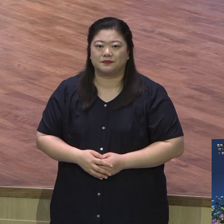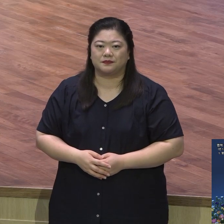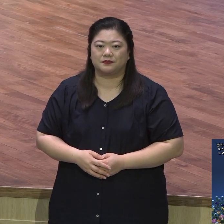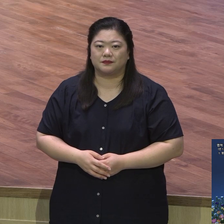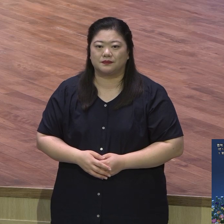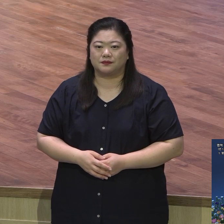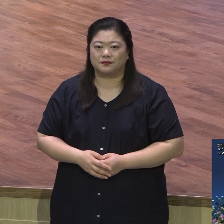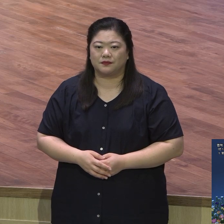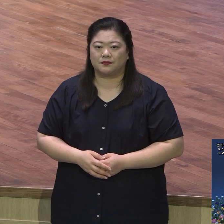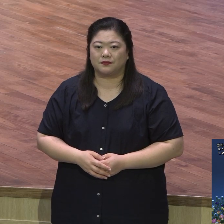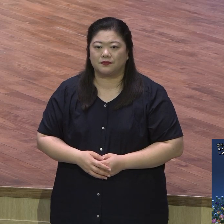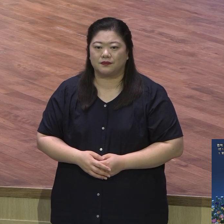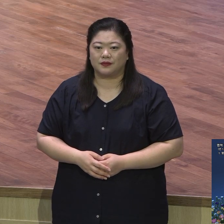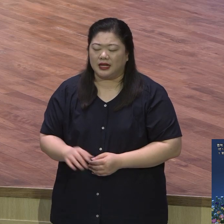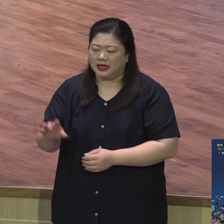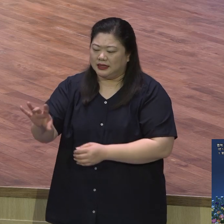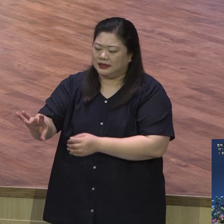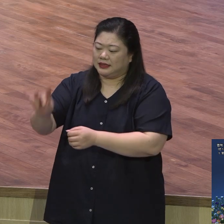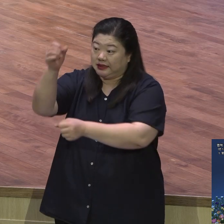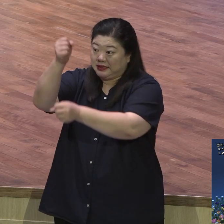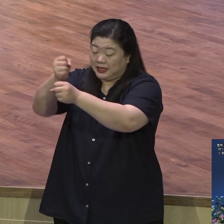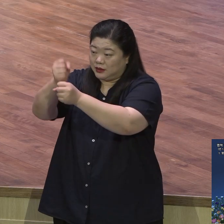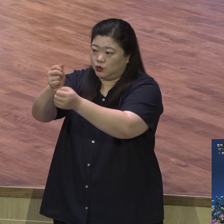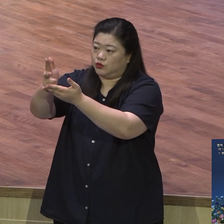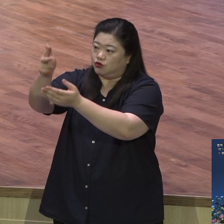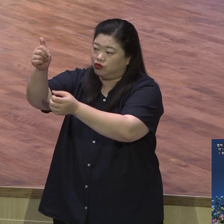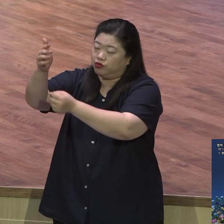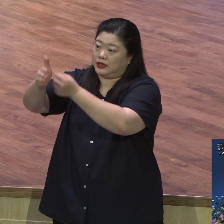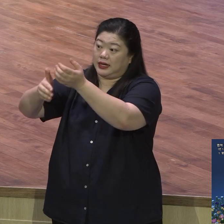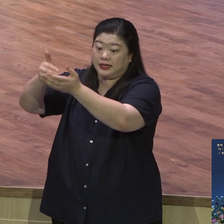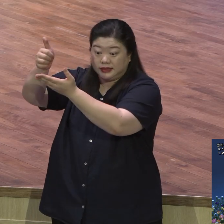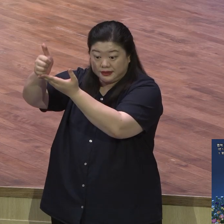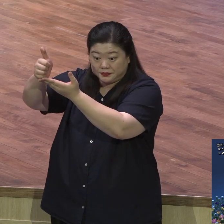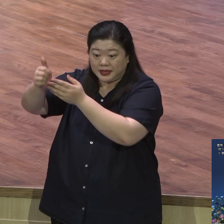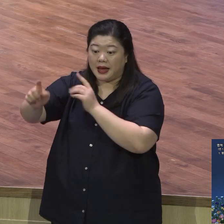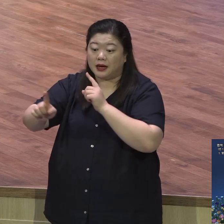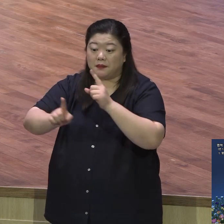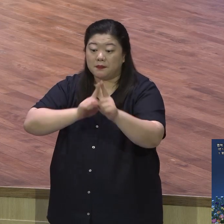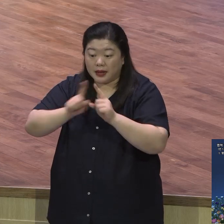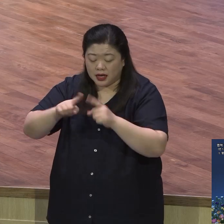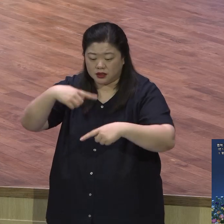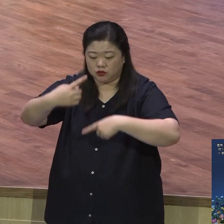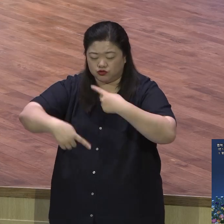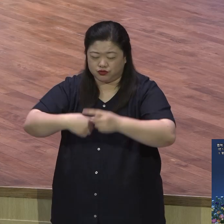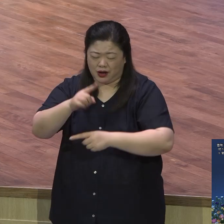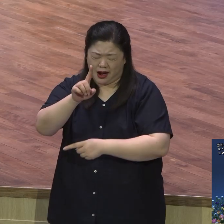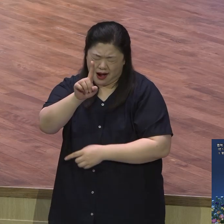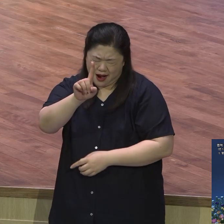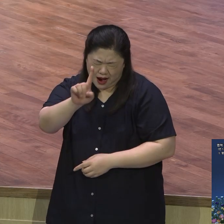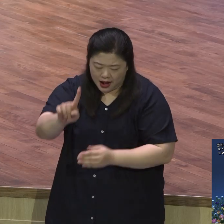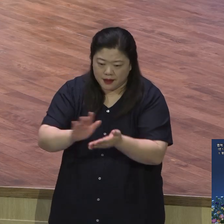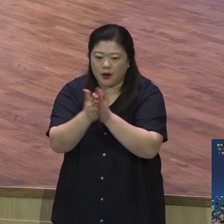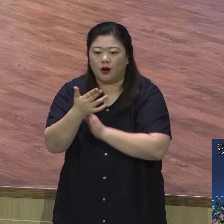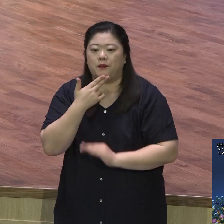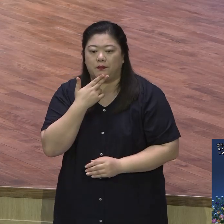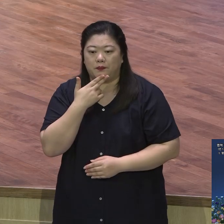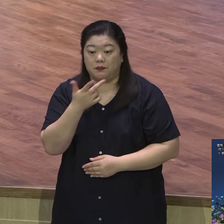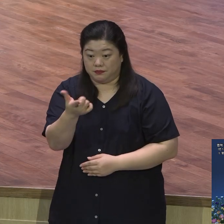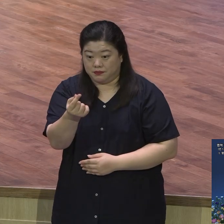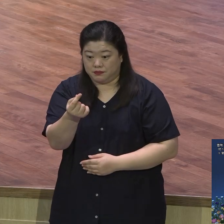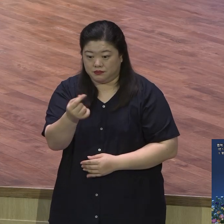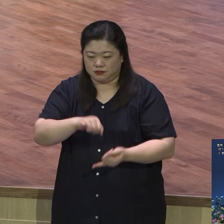창조주 하나님의 전능하심이 있고 이분의 한 말씀은 1.1억도 당해드리지 않습니다 하나도 틀림없이